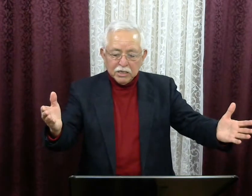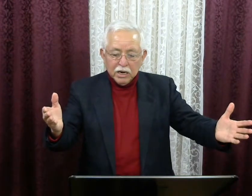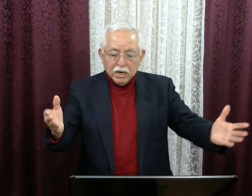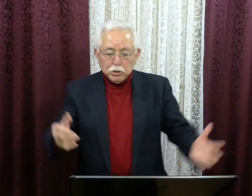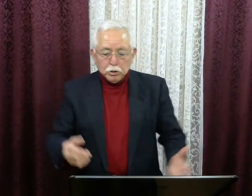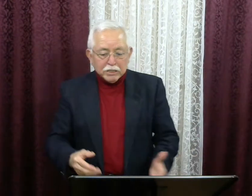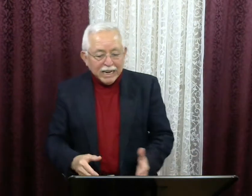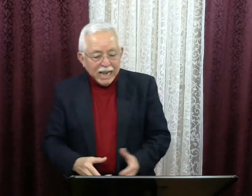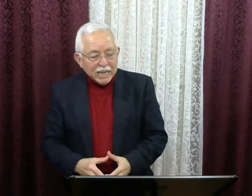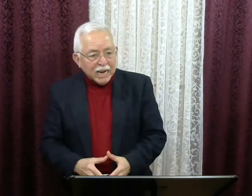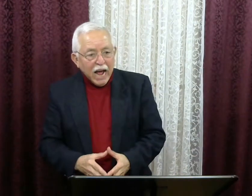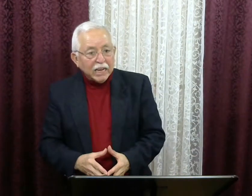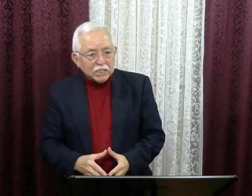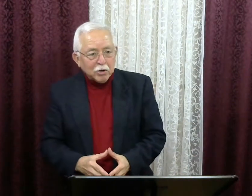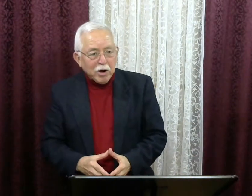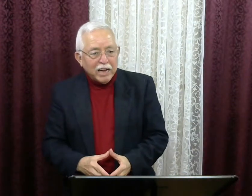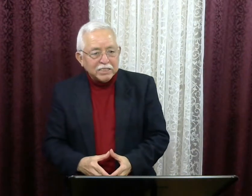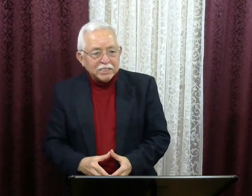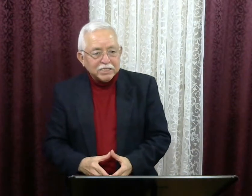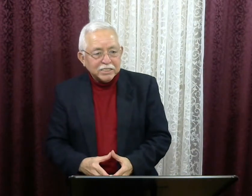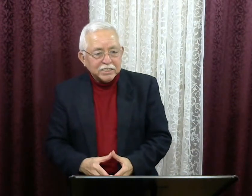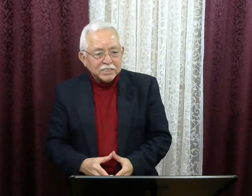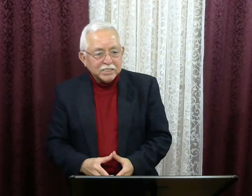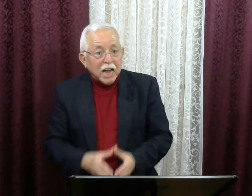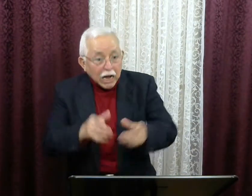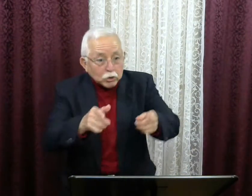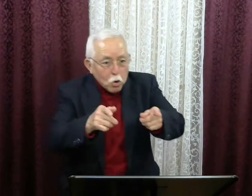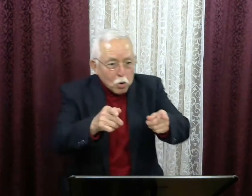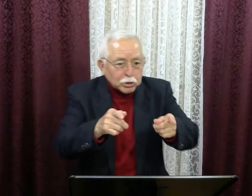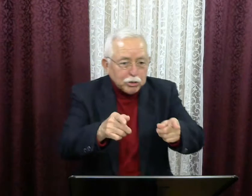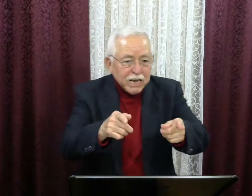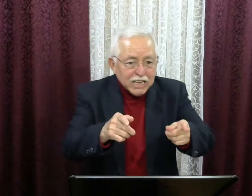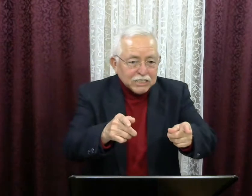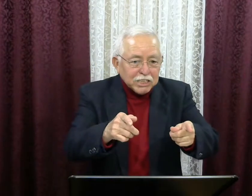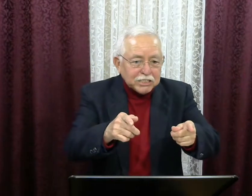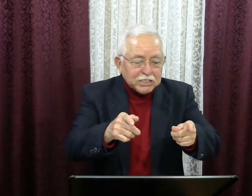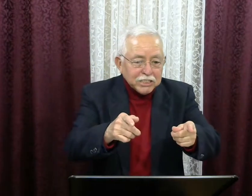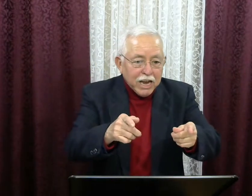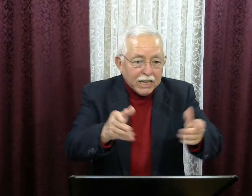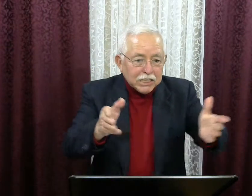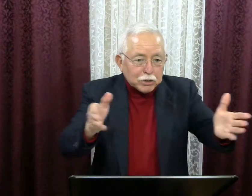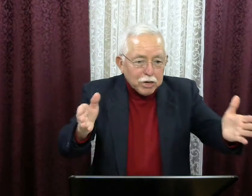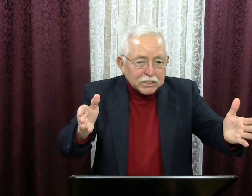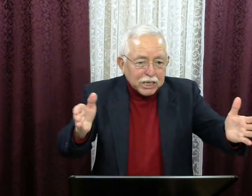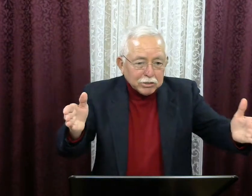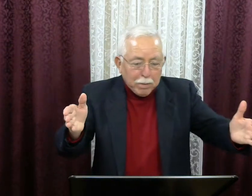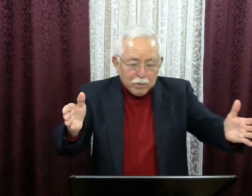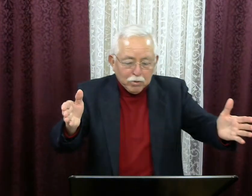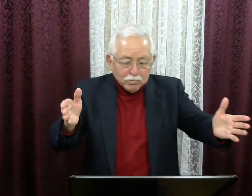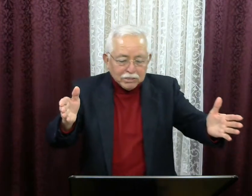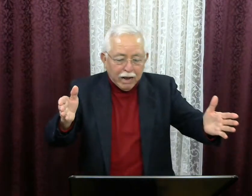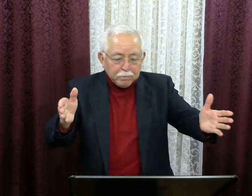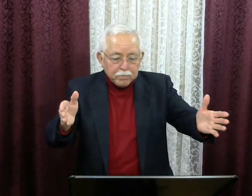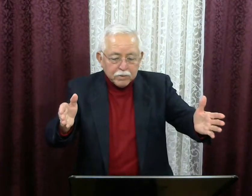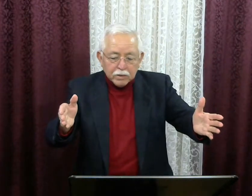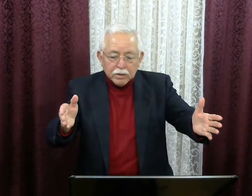¿les gustaría ir a ese lugar? A todos los oyentes, les estoy haciendo esa pregunta.